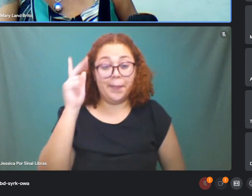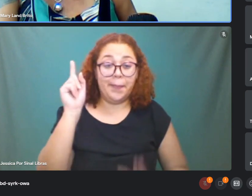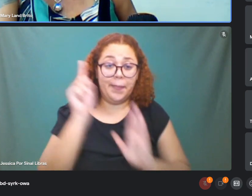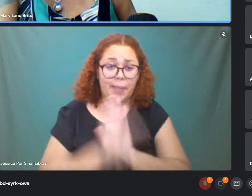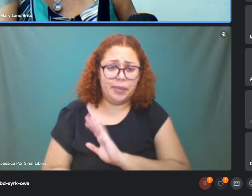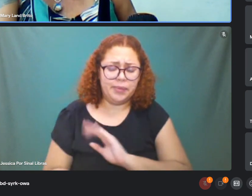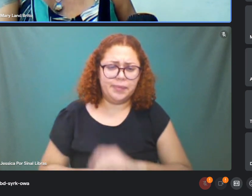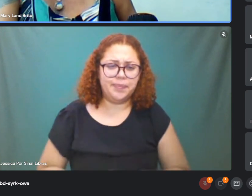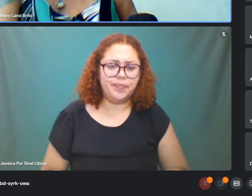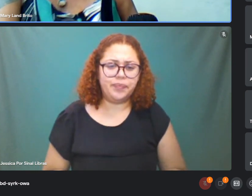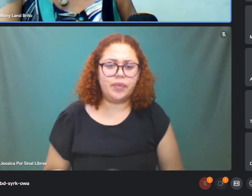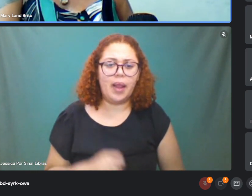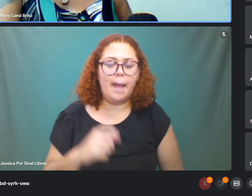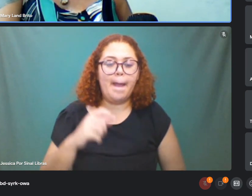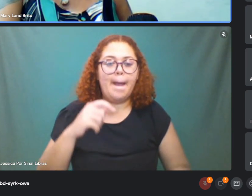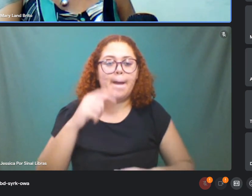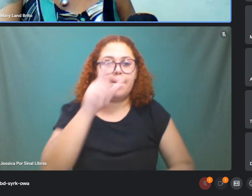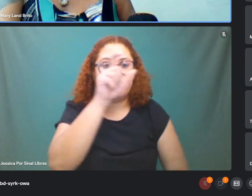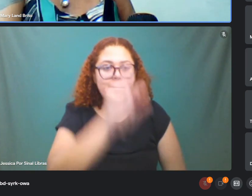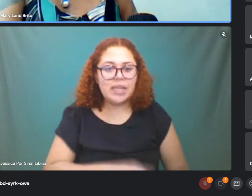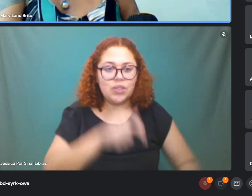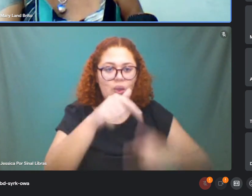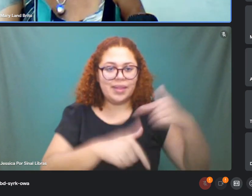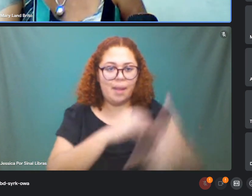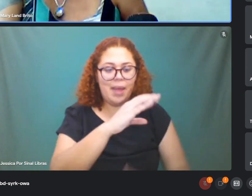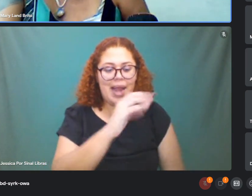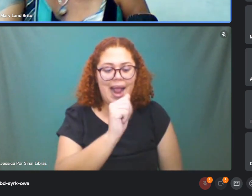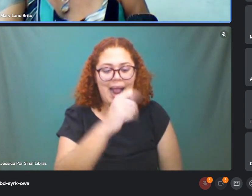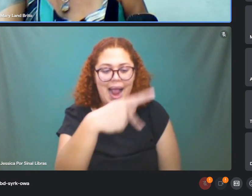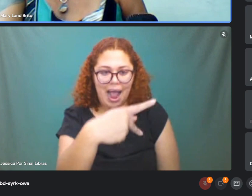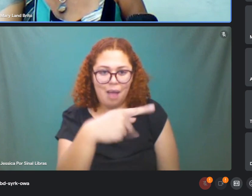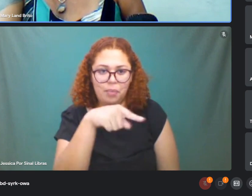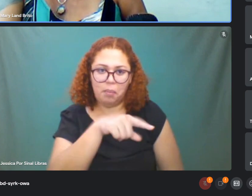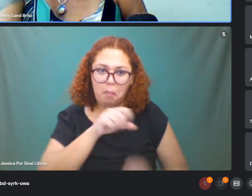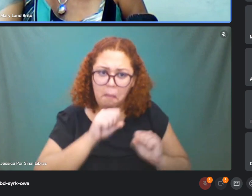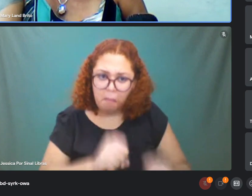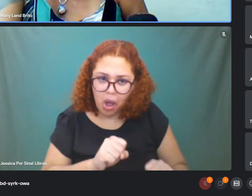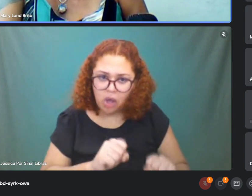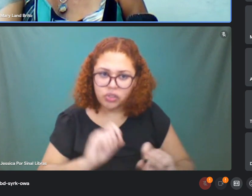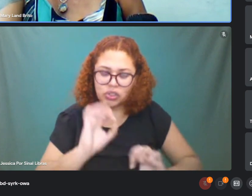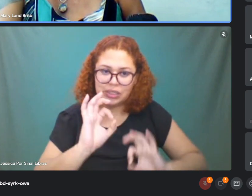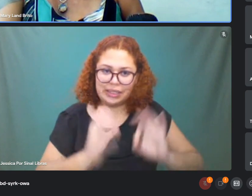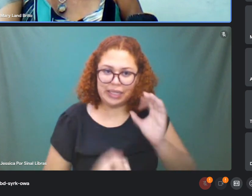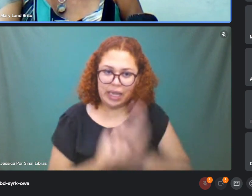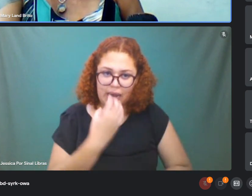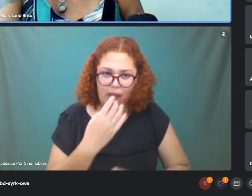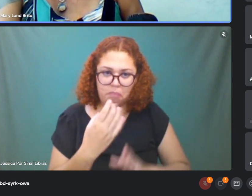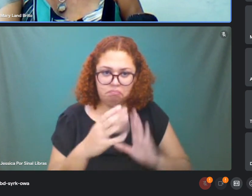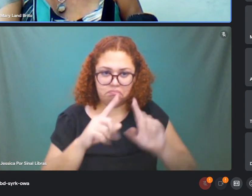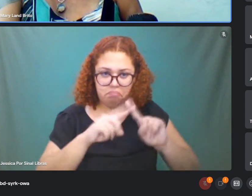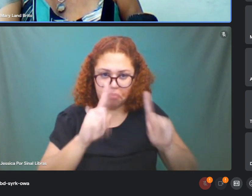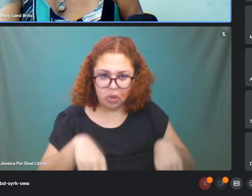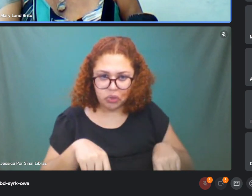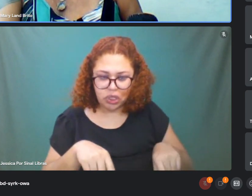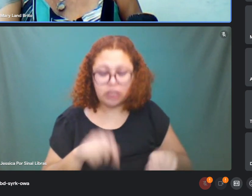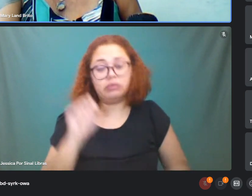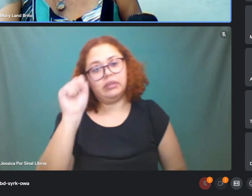com projeto? Sim. O Estado em si, o CNPJ do Estado, não. Mas você,